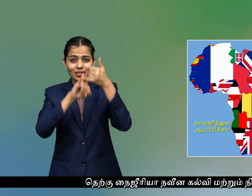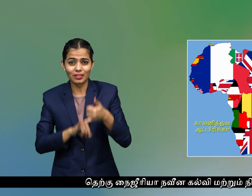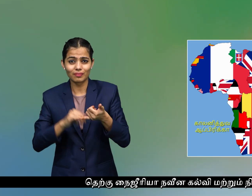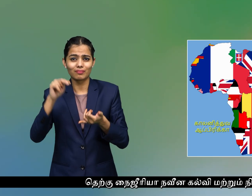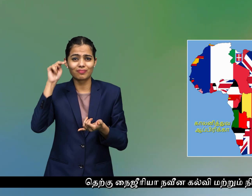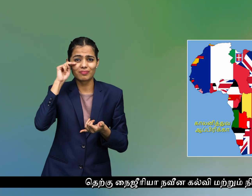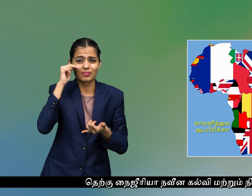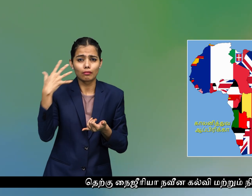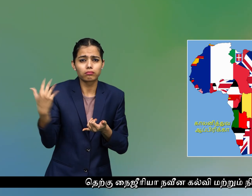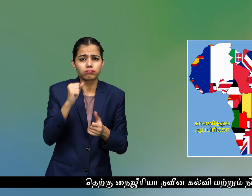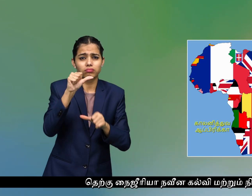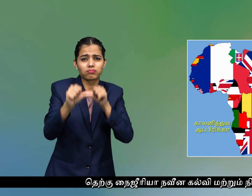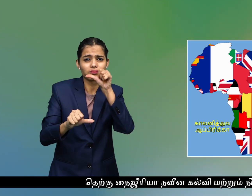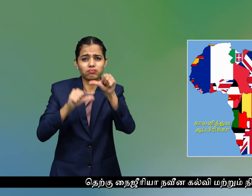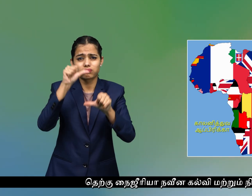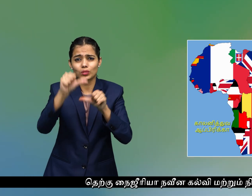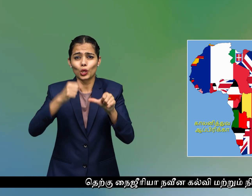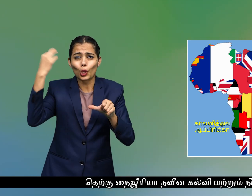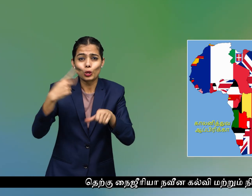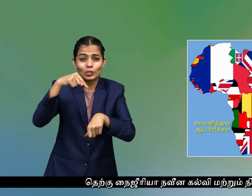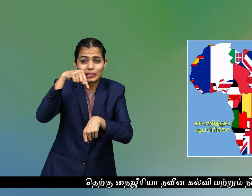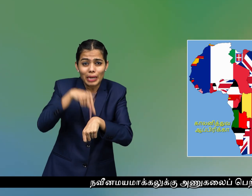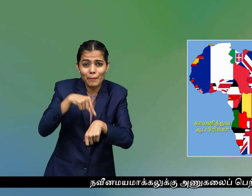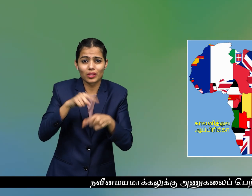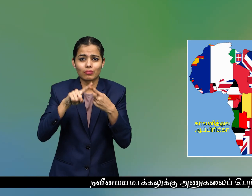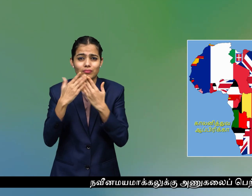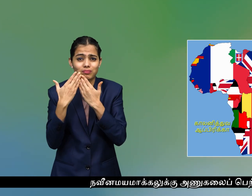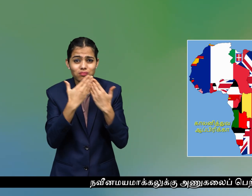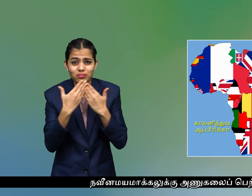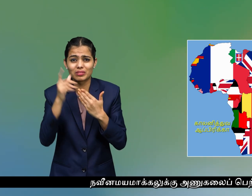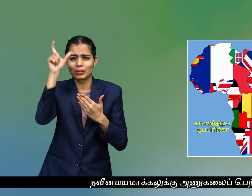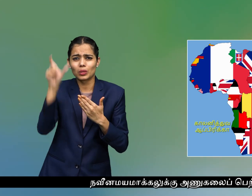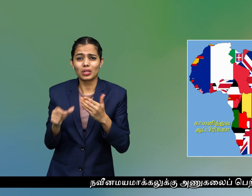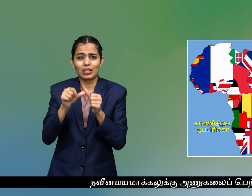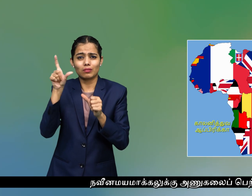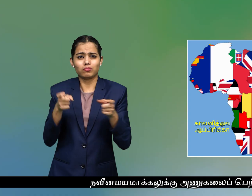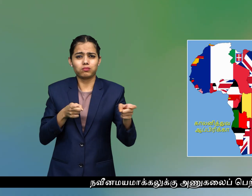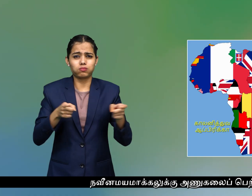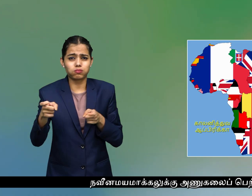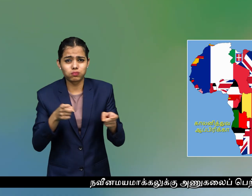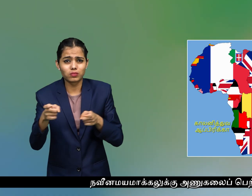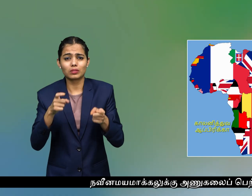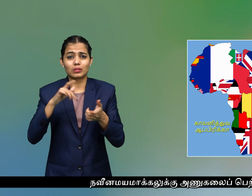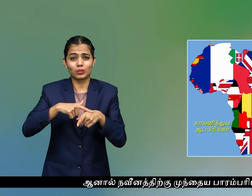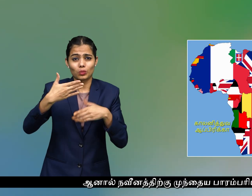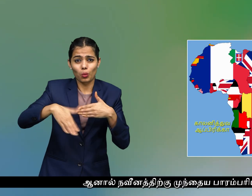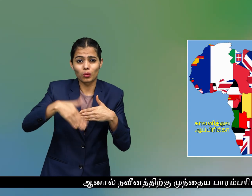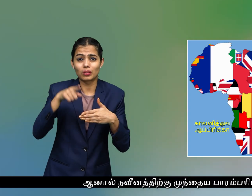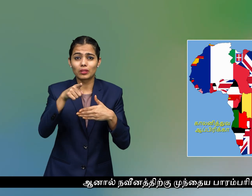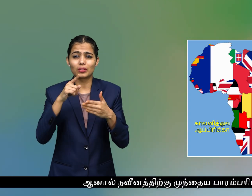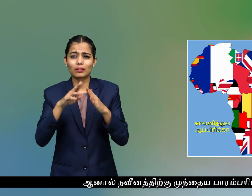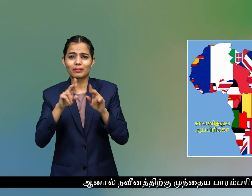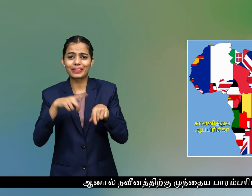தெற்கு நைஜீரியா நவீன கல்வி மற்றும் நிர்வாக நவீனமயமாக்கலுக்கு அணுகலை பெற்றது.